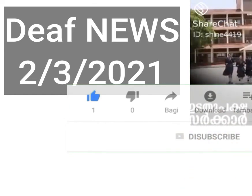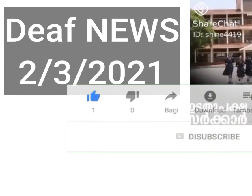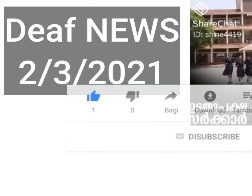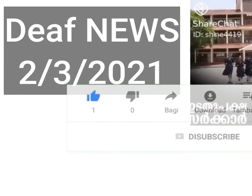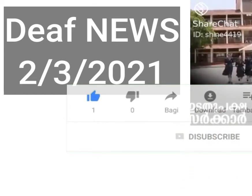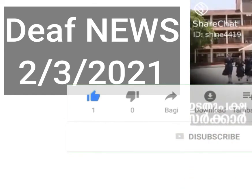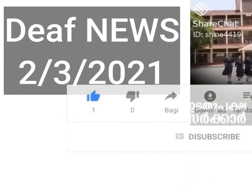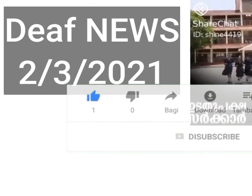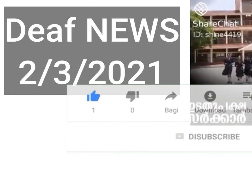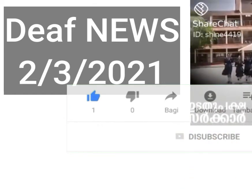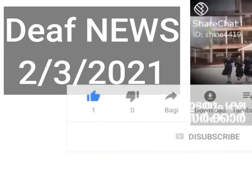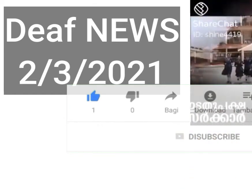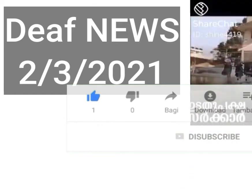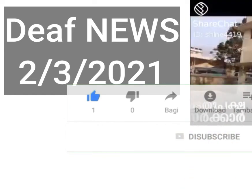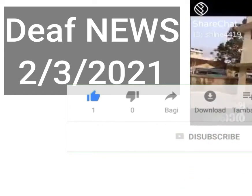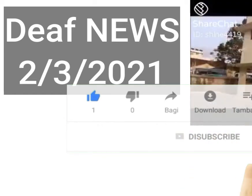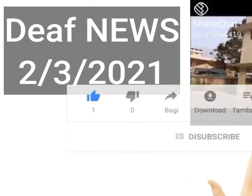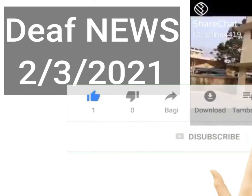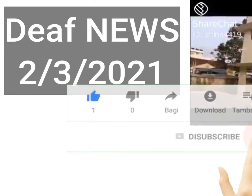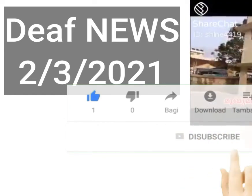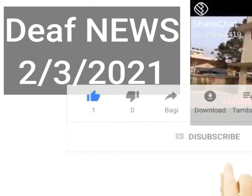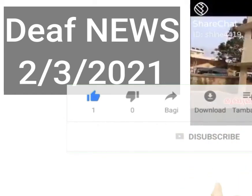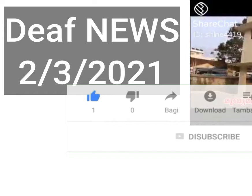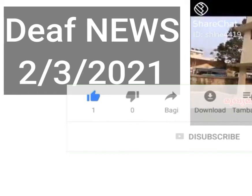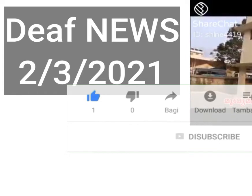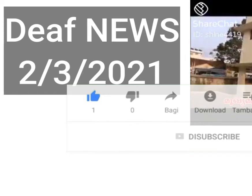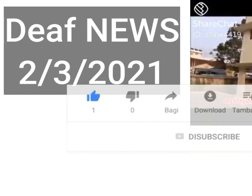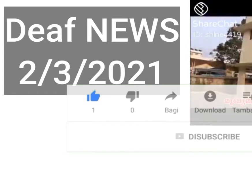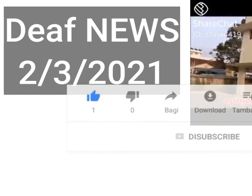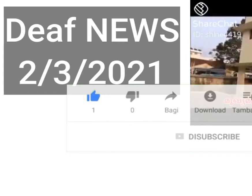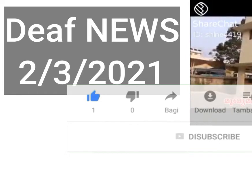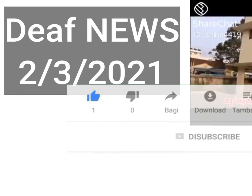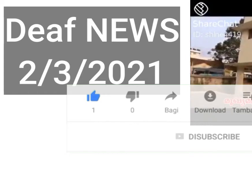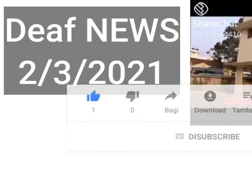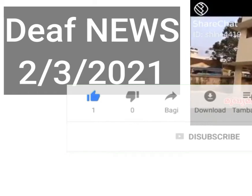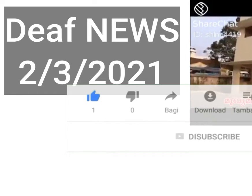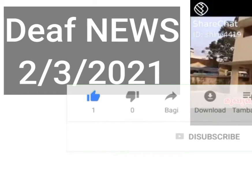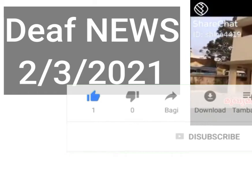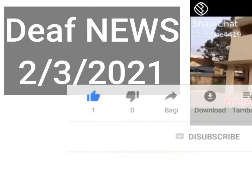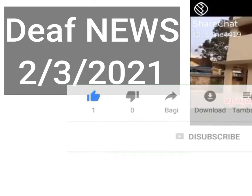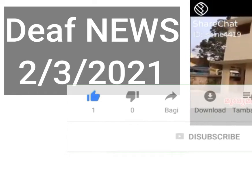തിരുവനന്തപുരം.